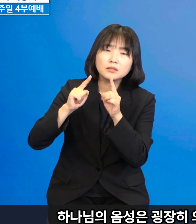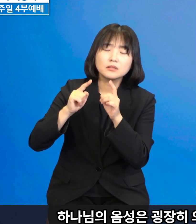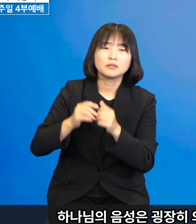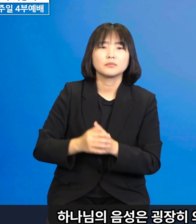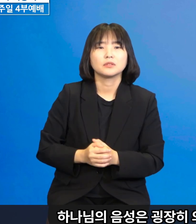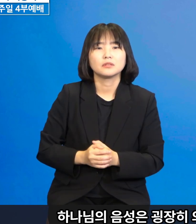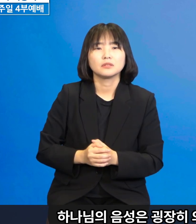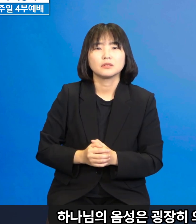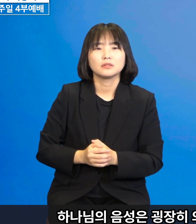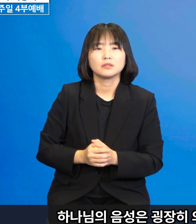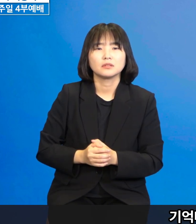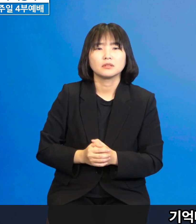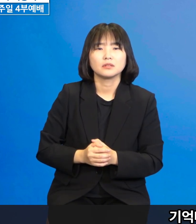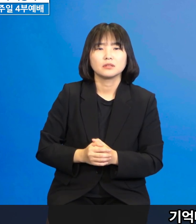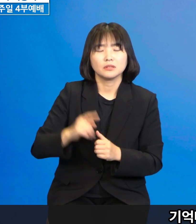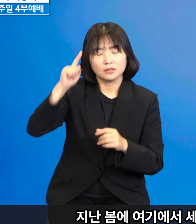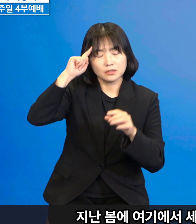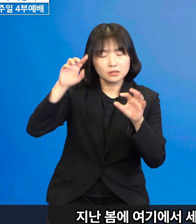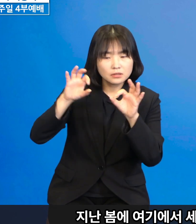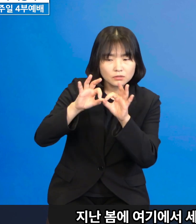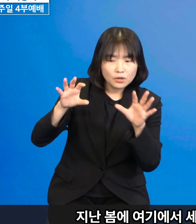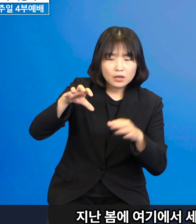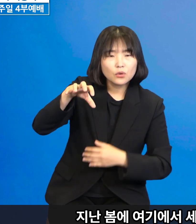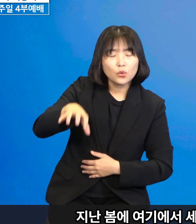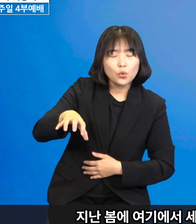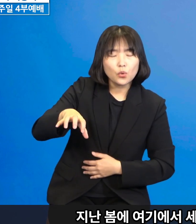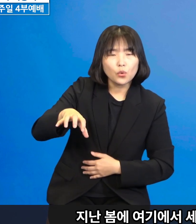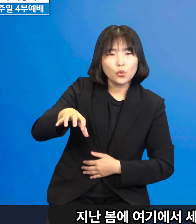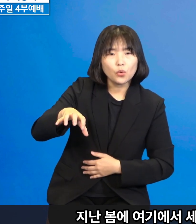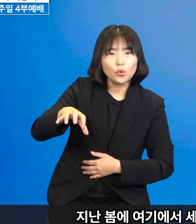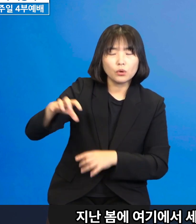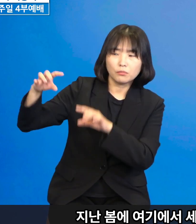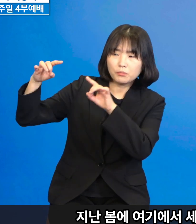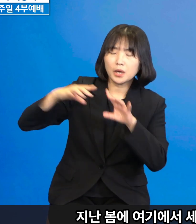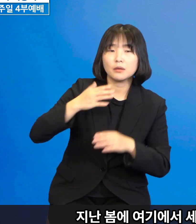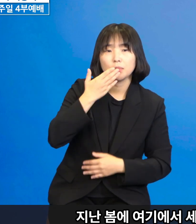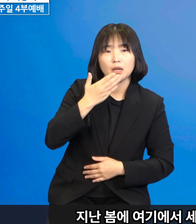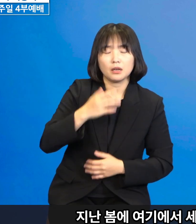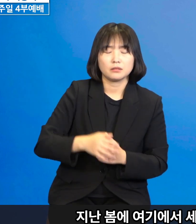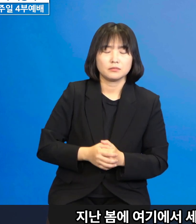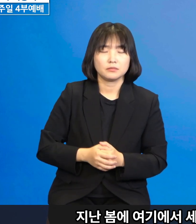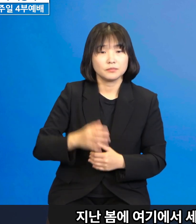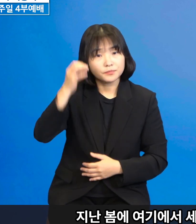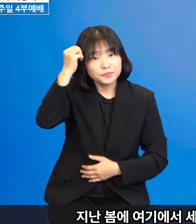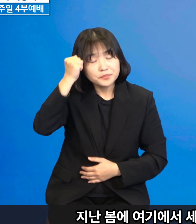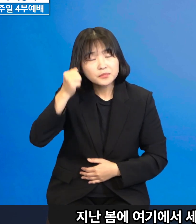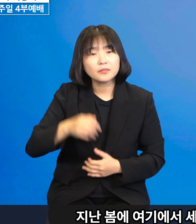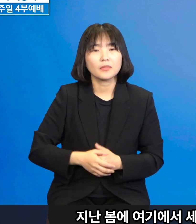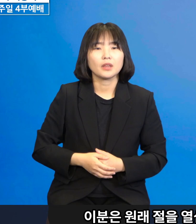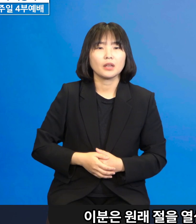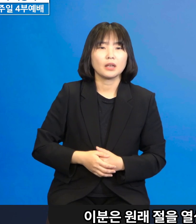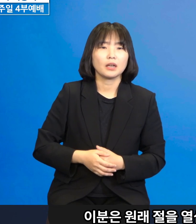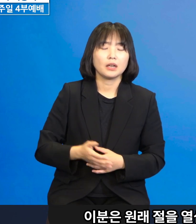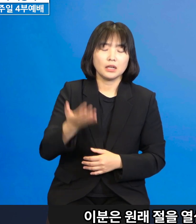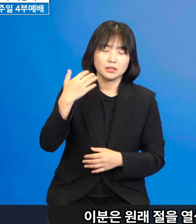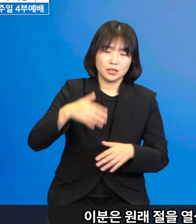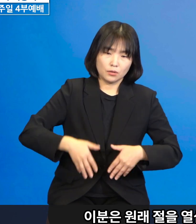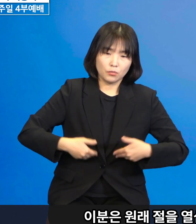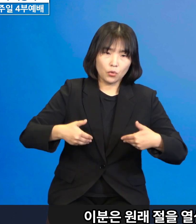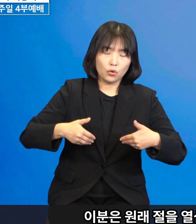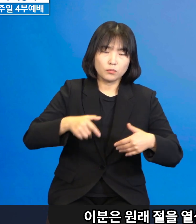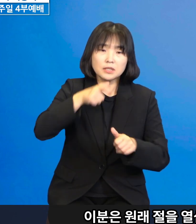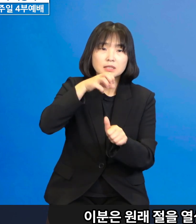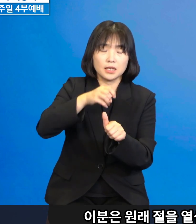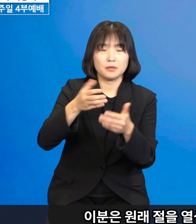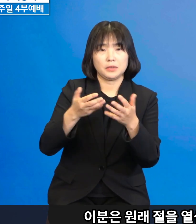장소에서 들리곤 합니다. 기억나십니까? 지난 봄에 여기에서 세례를 받으신 분이 계신데, 이분은 원래